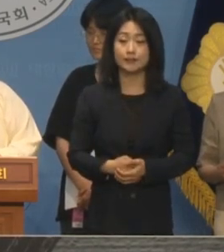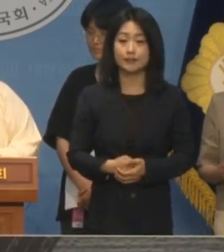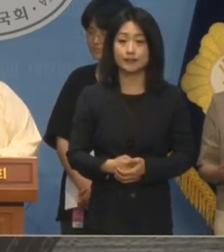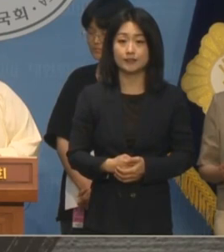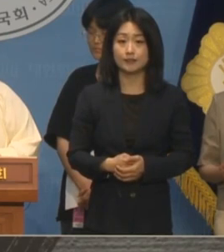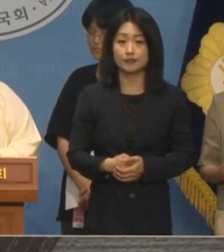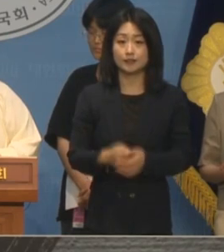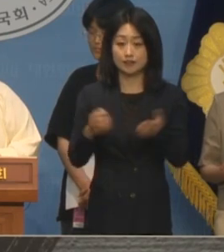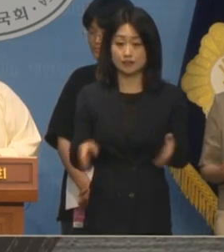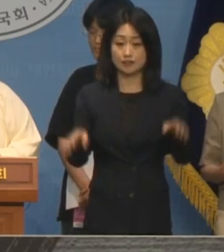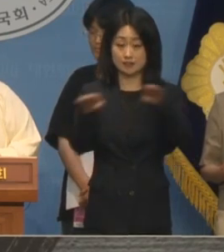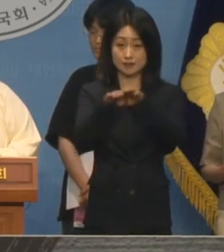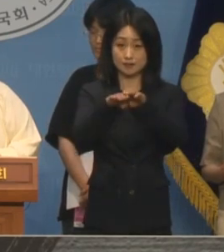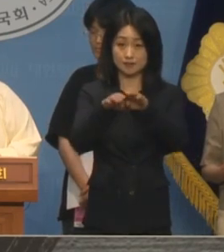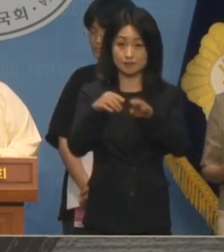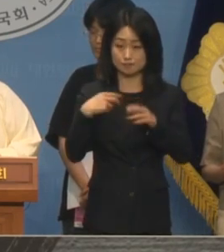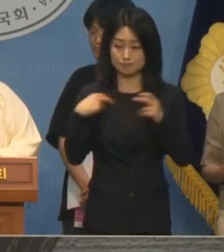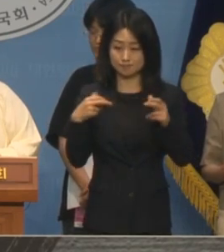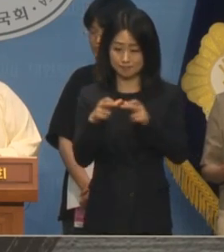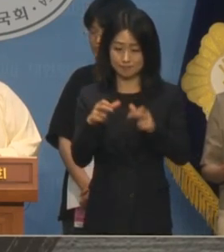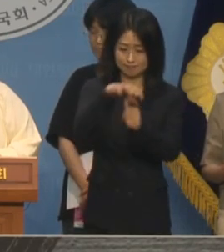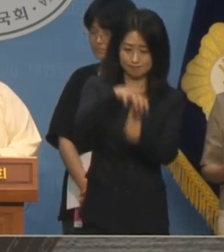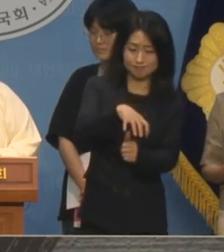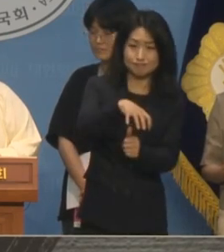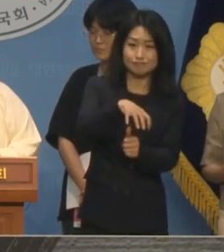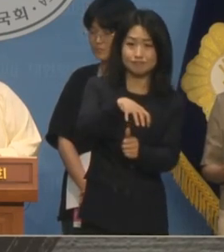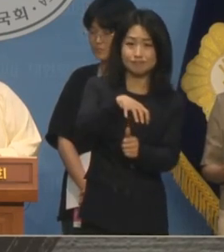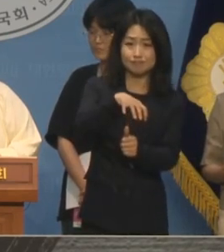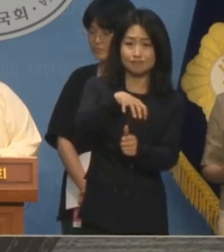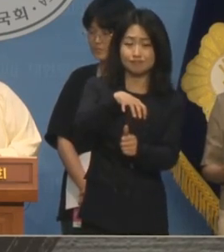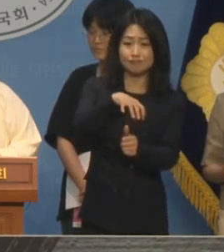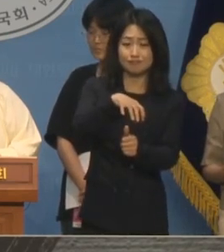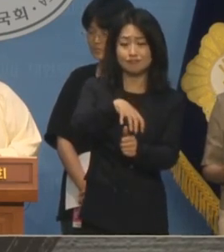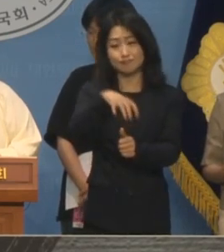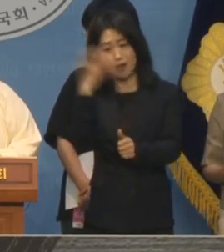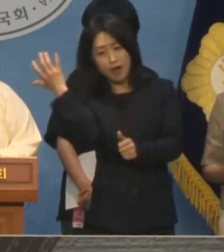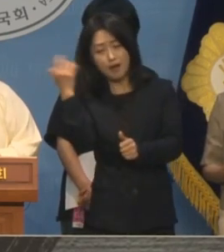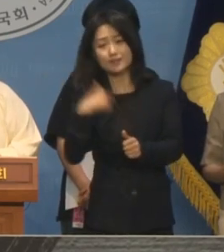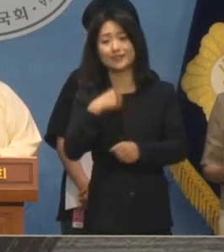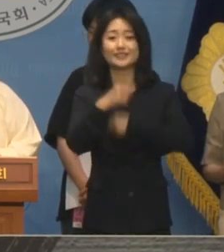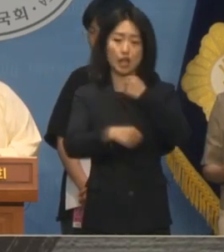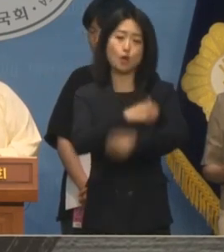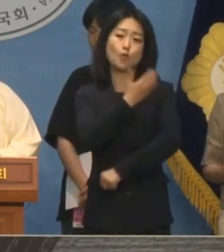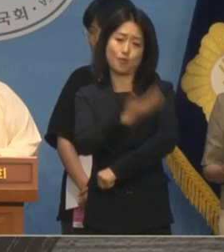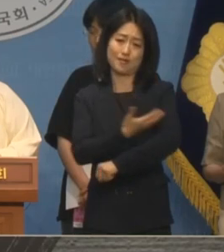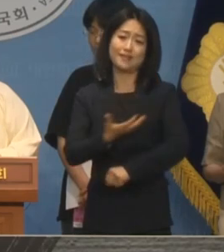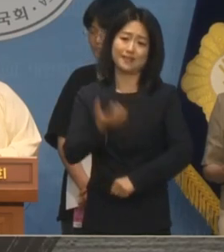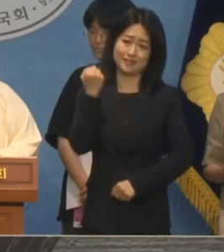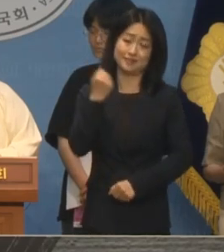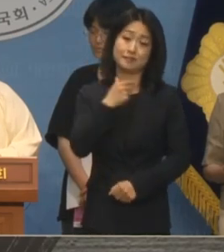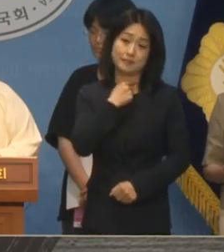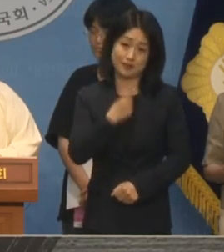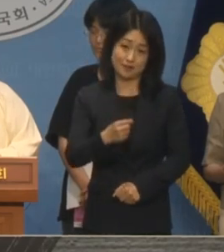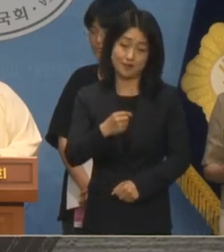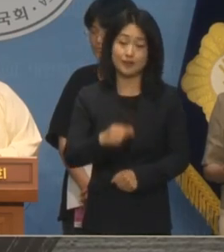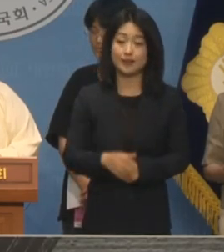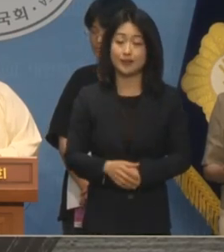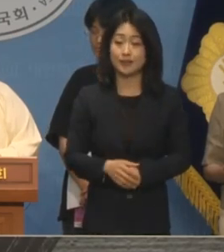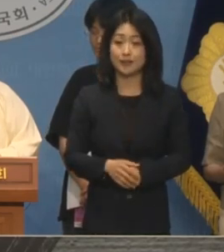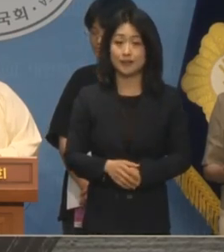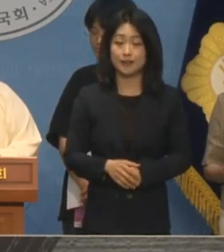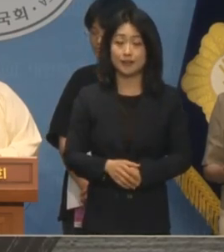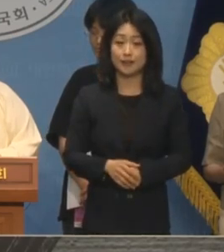탈시설은 자유로운 삶을 누리는 당연한 권리입니다. 왜